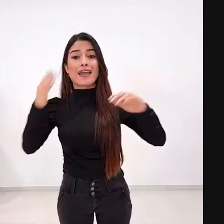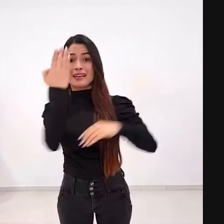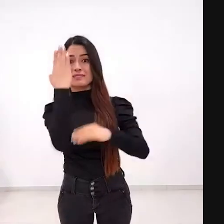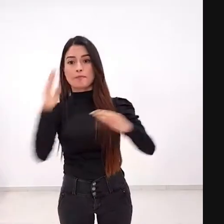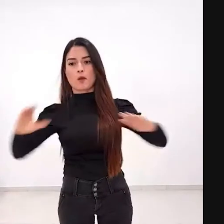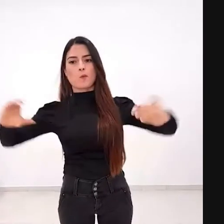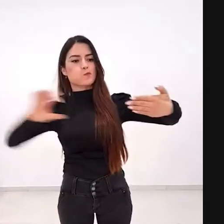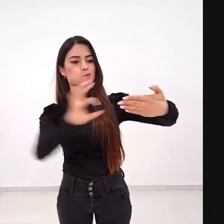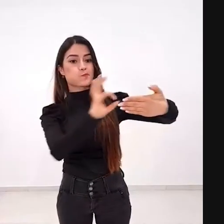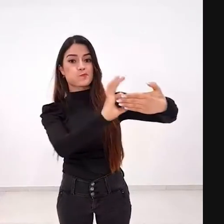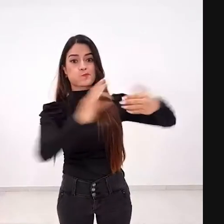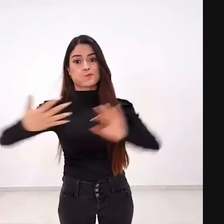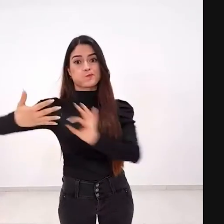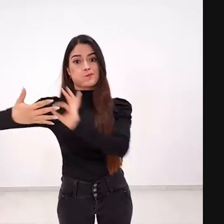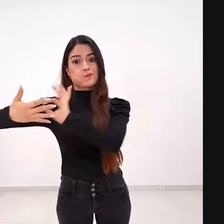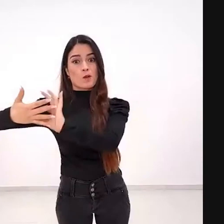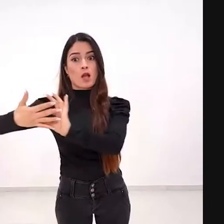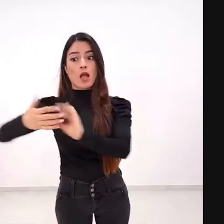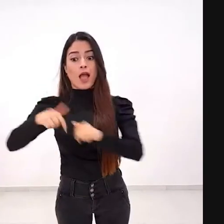la resolución